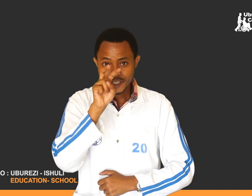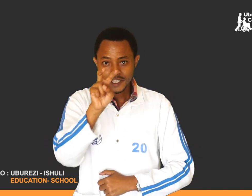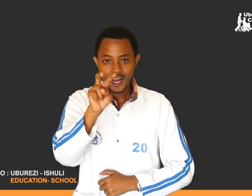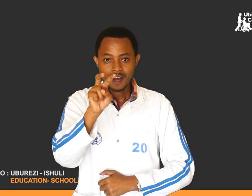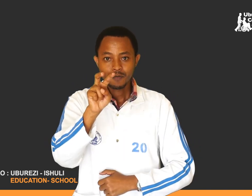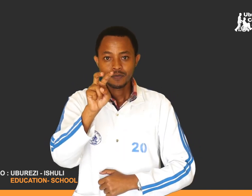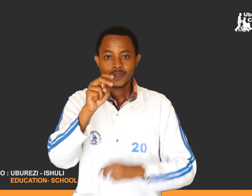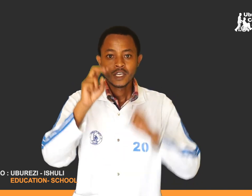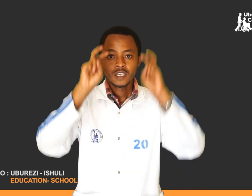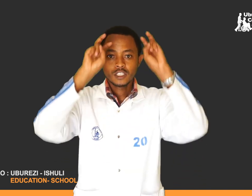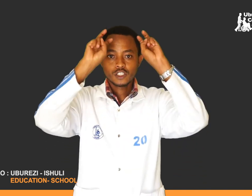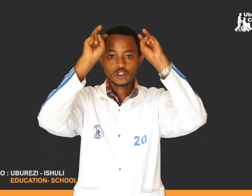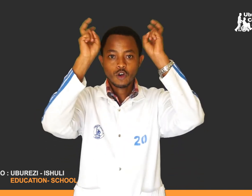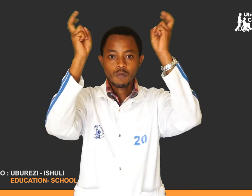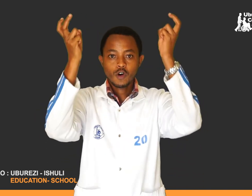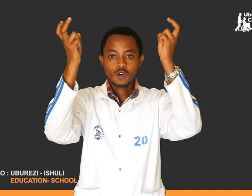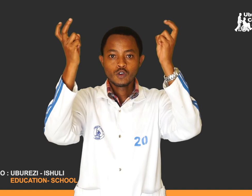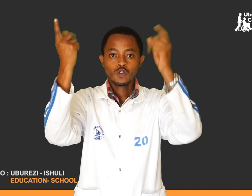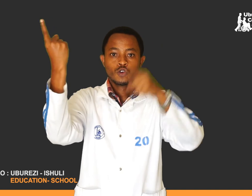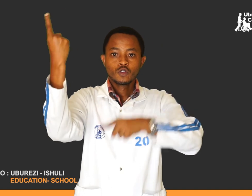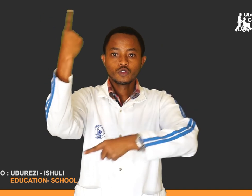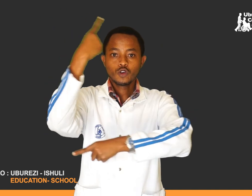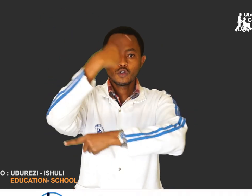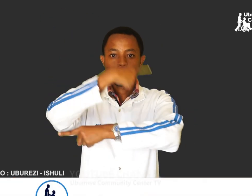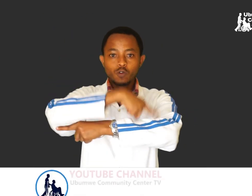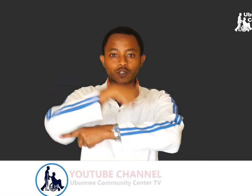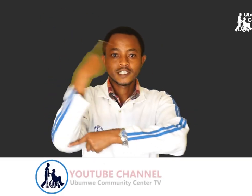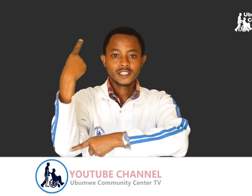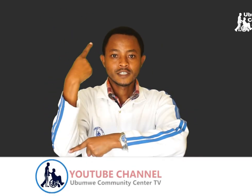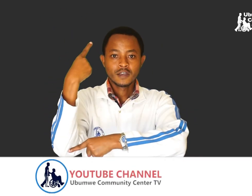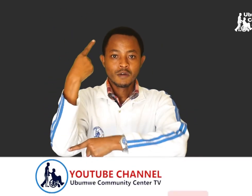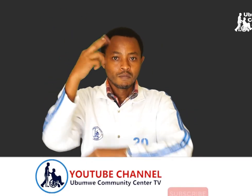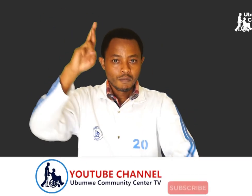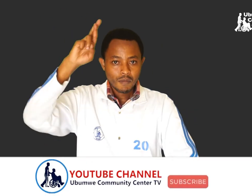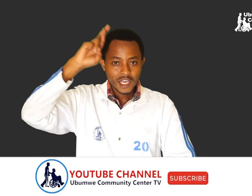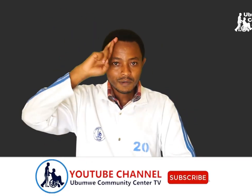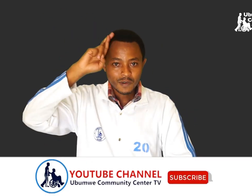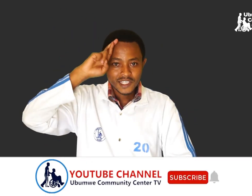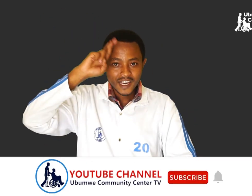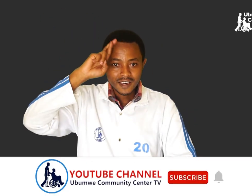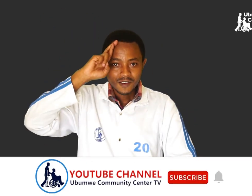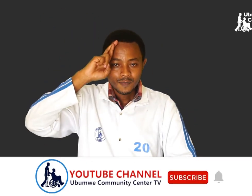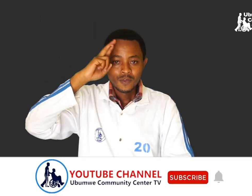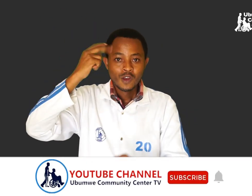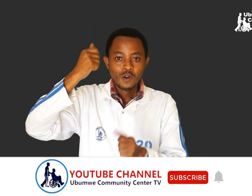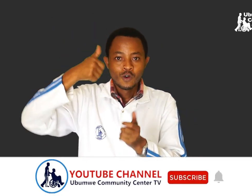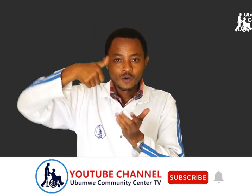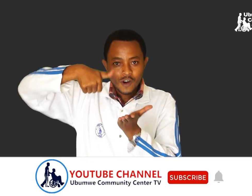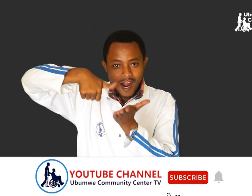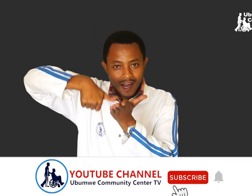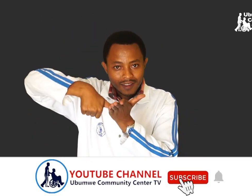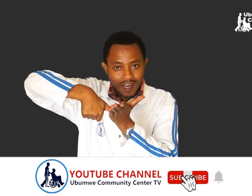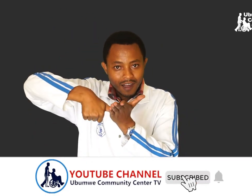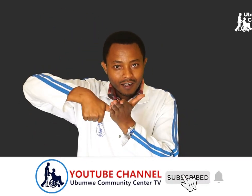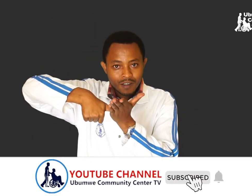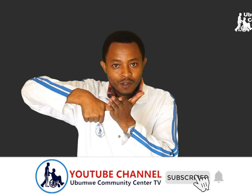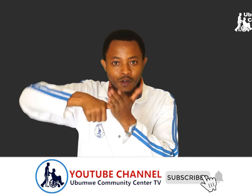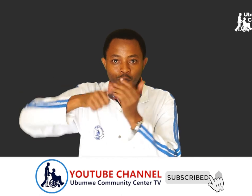ukurikira isomo ry'uyu munsi mwibuke gukanda kuri